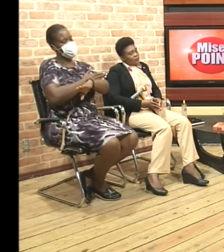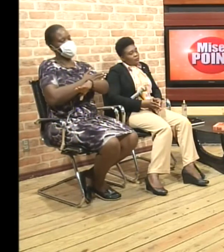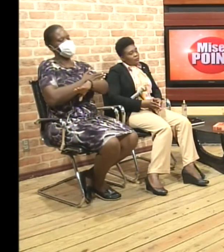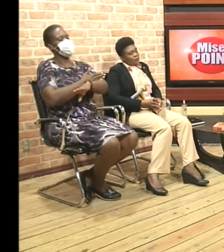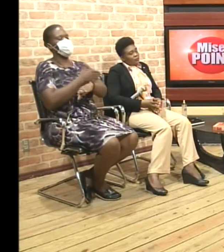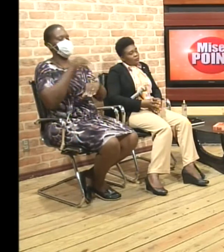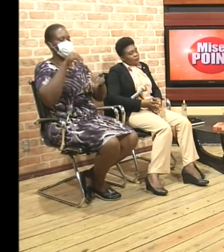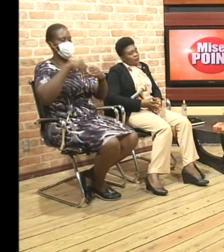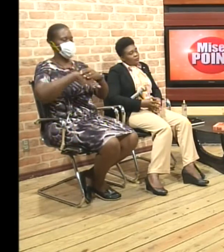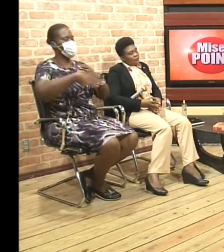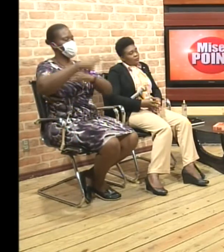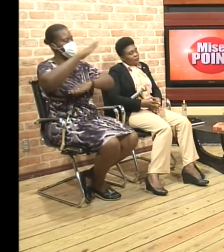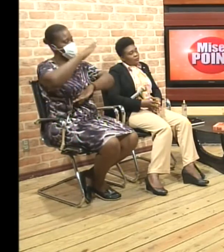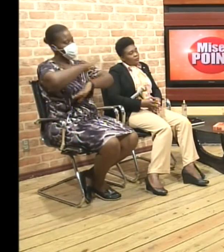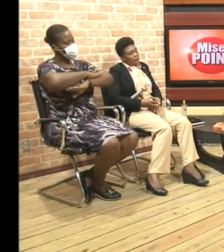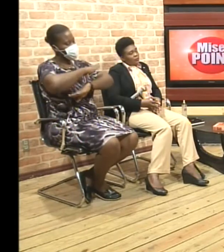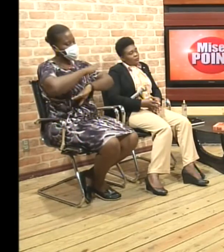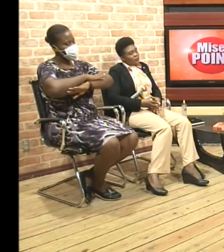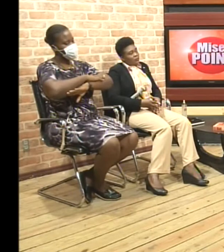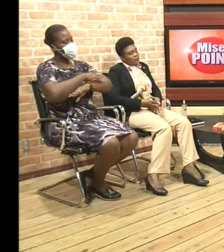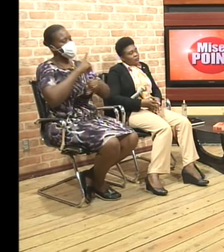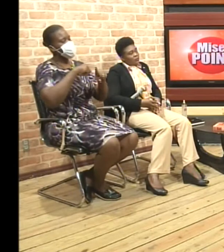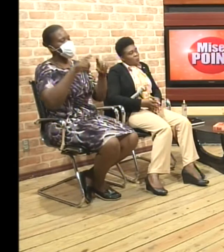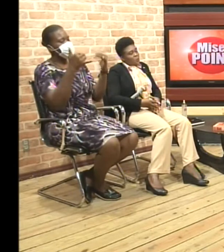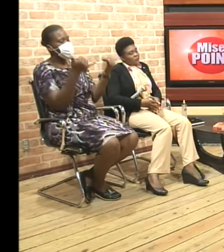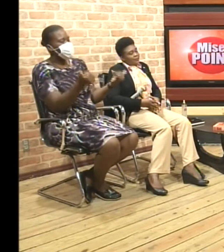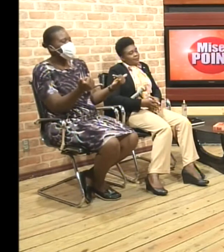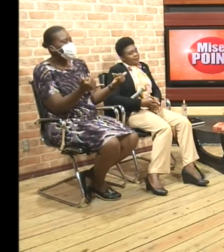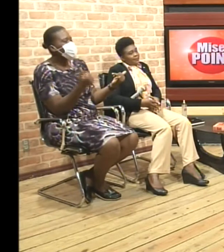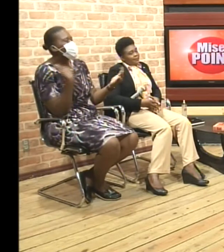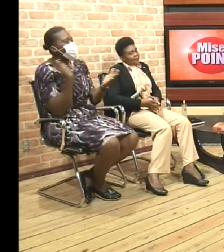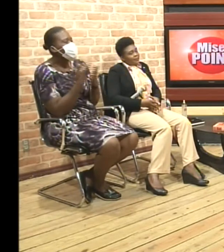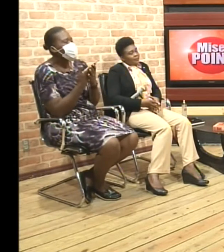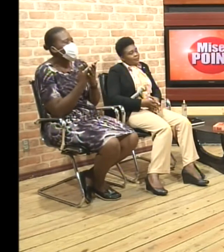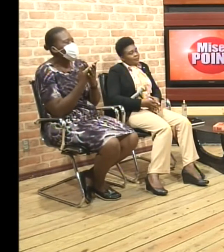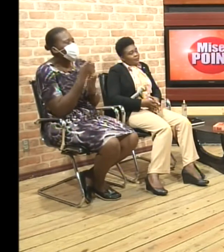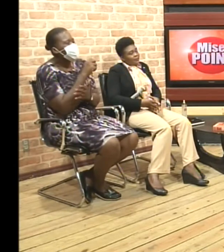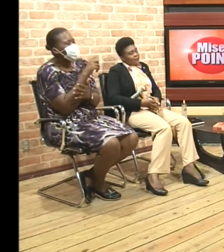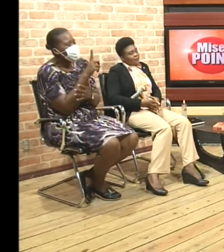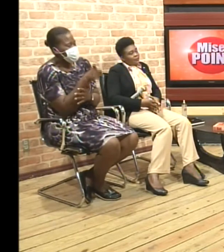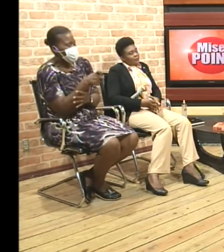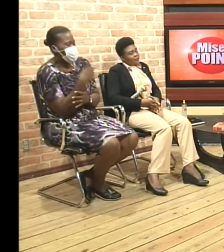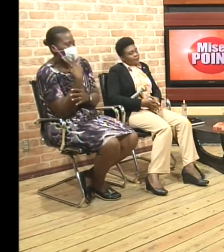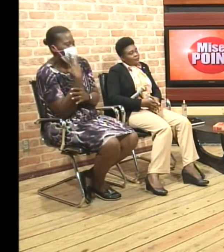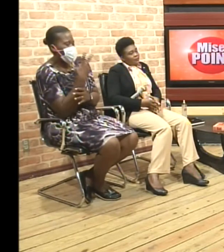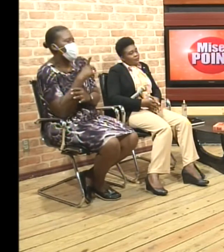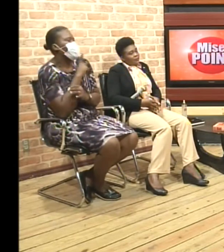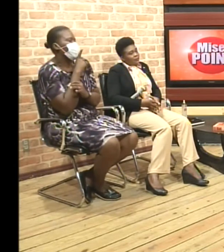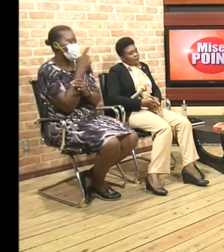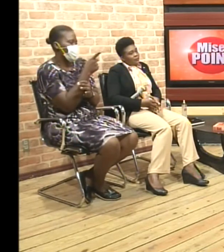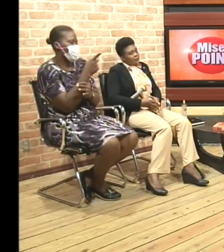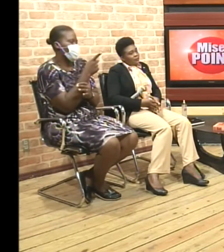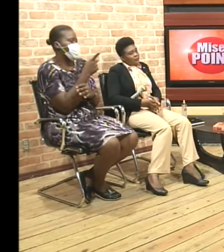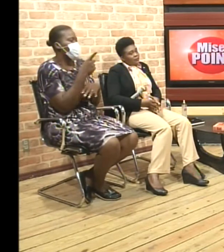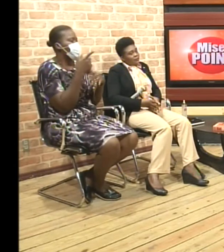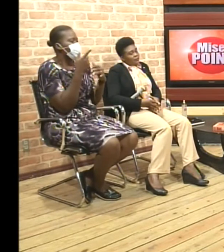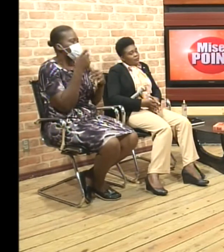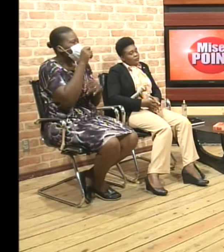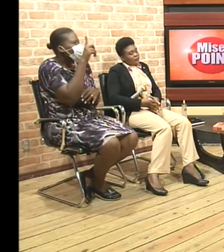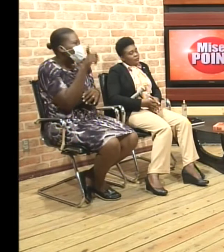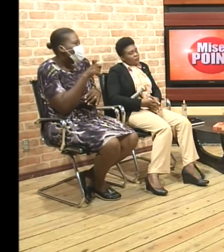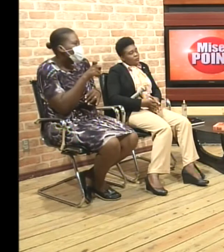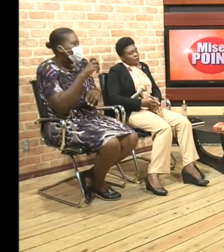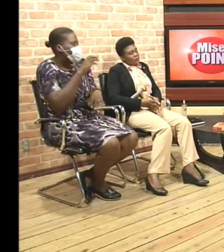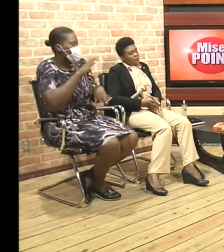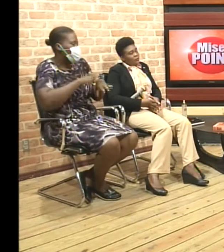handicap, et l'arrivée, où est sa réalité ailleurs. Je dis, ah, ce qui ça, en termes de gros projets qu'on travaille, qui t'a permis